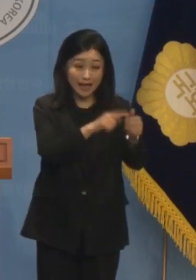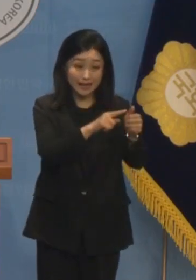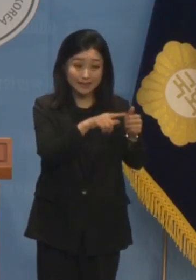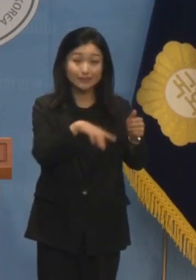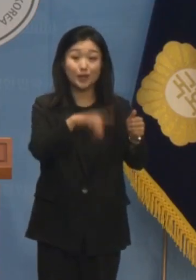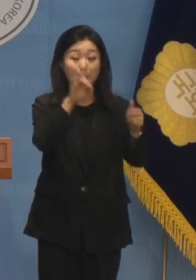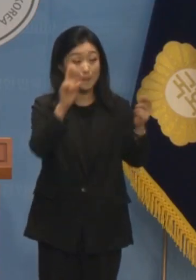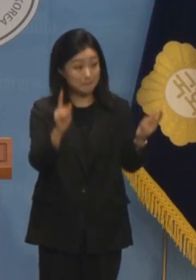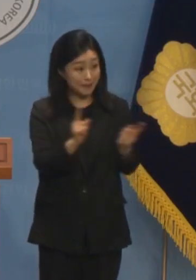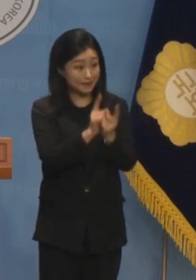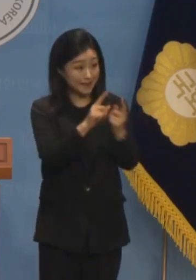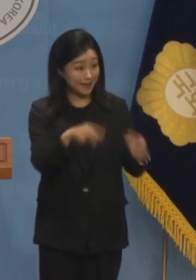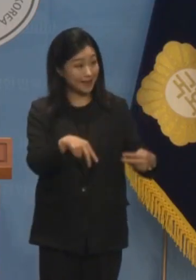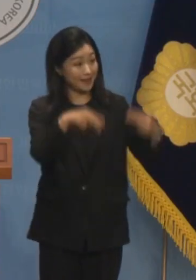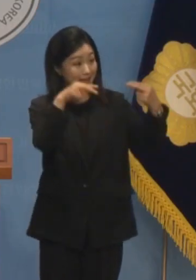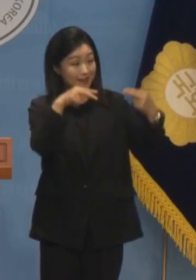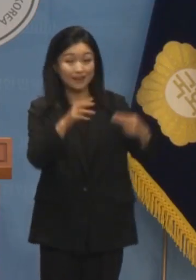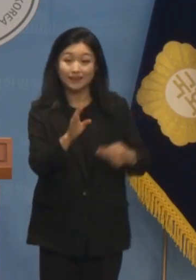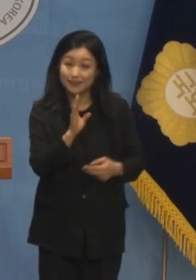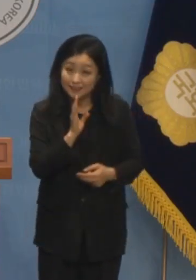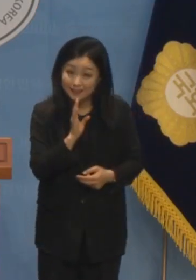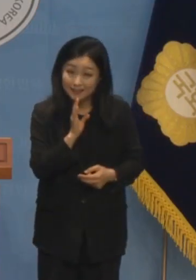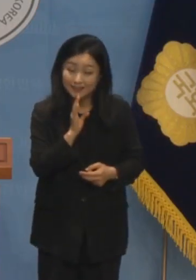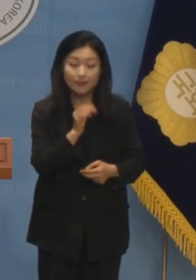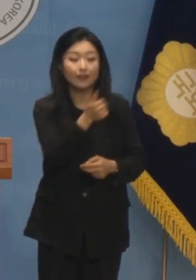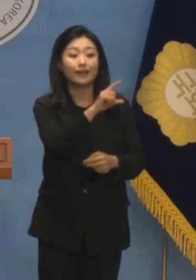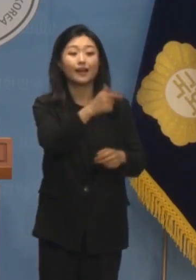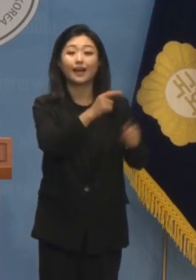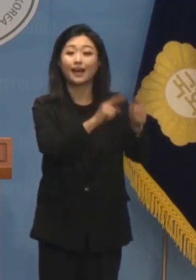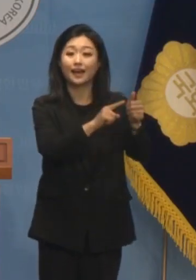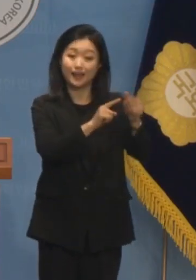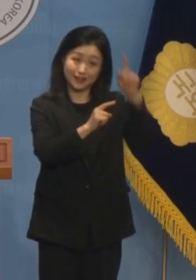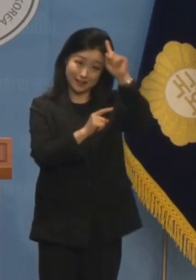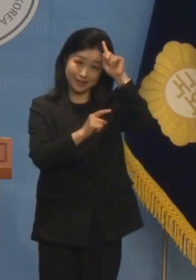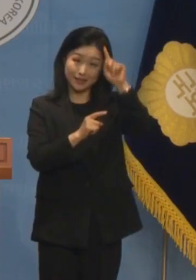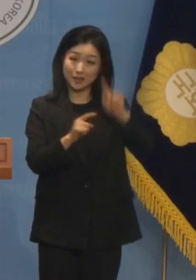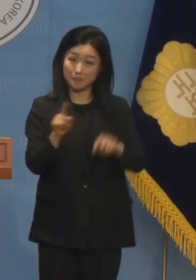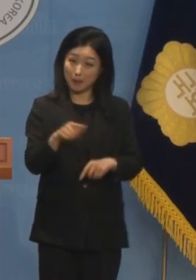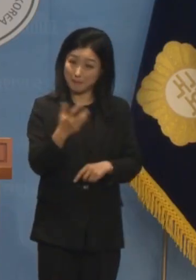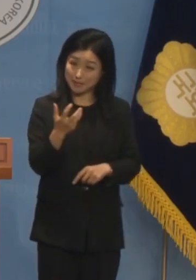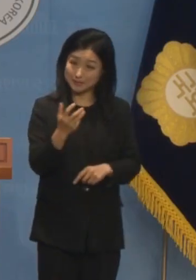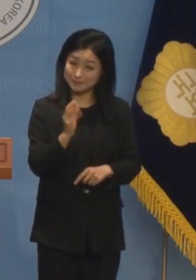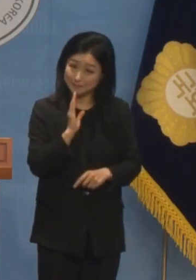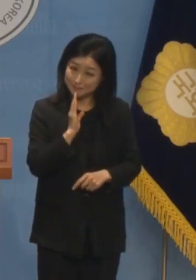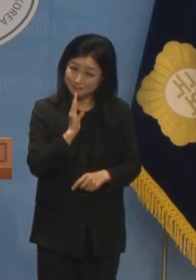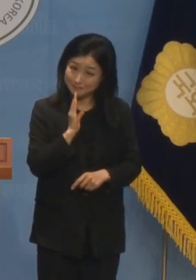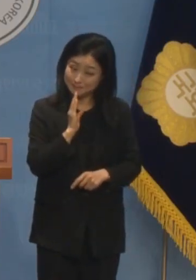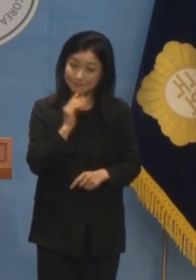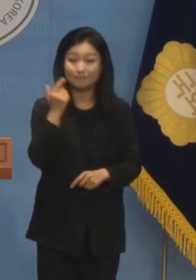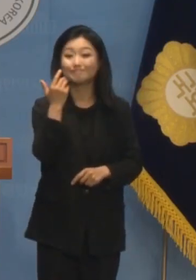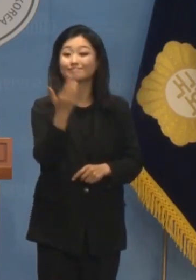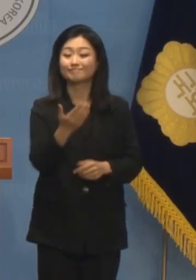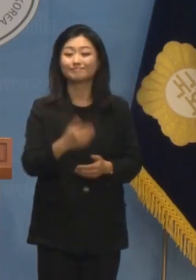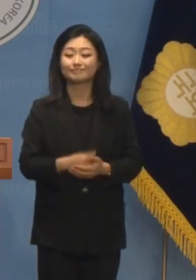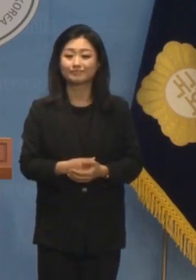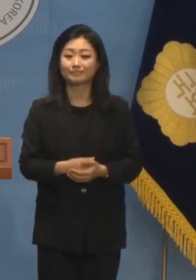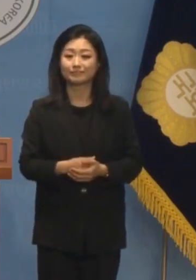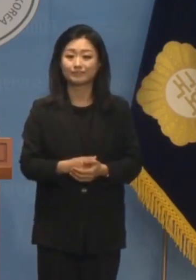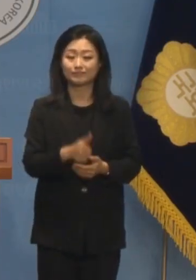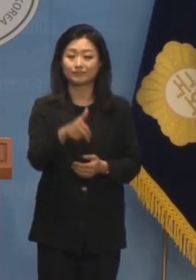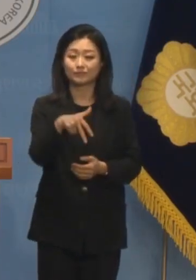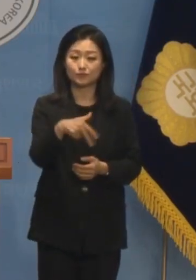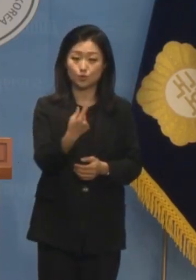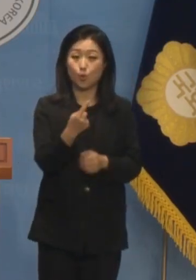개원하는 날 직접 만나시지 않았나? 한 대표가 180이거든 이라고 묻습니다. 이에